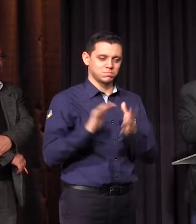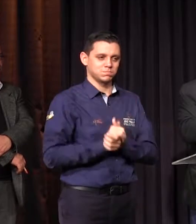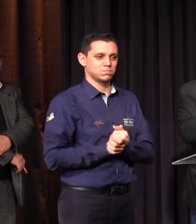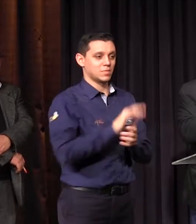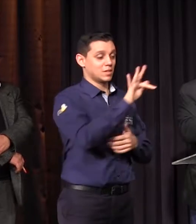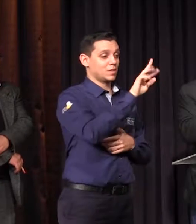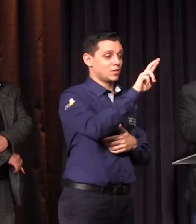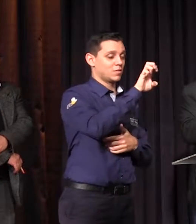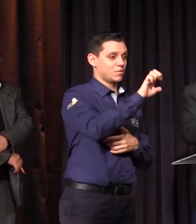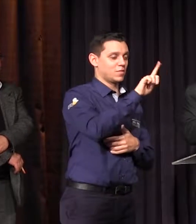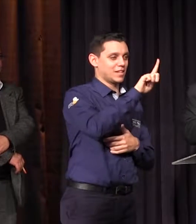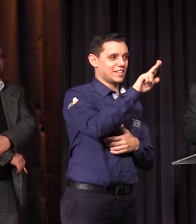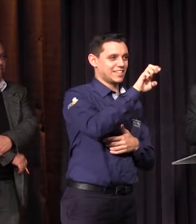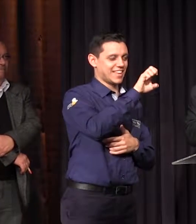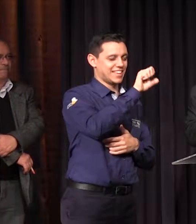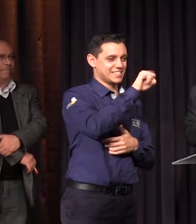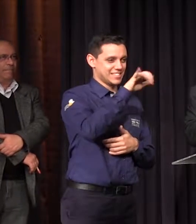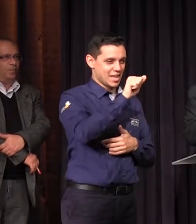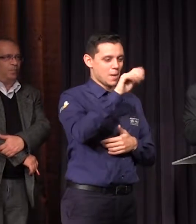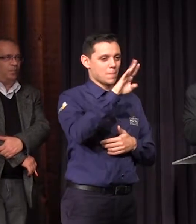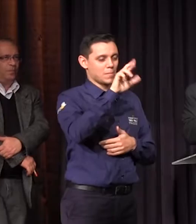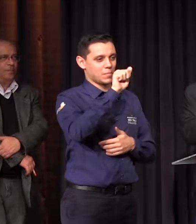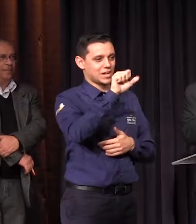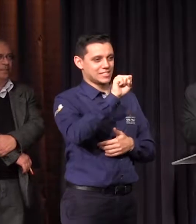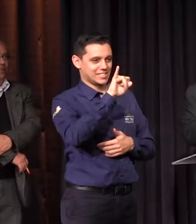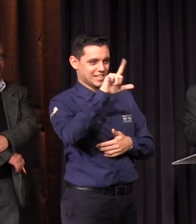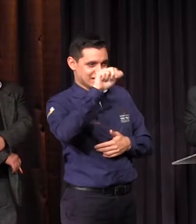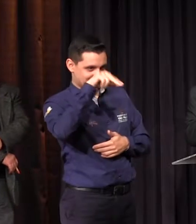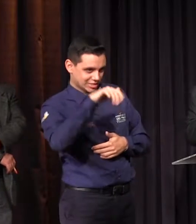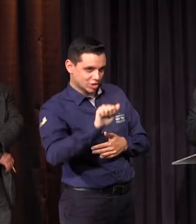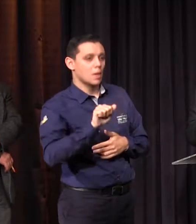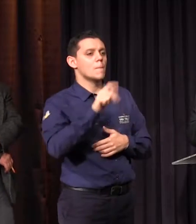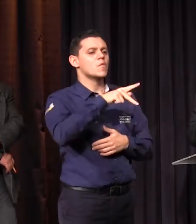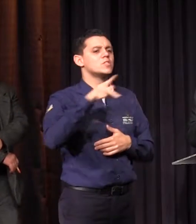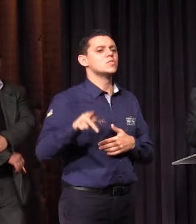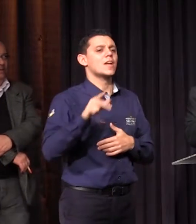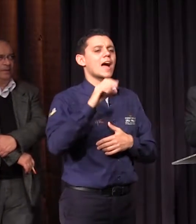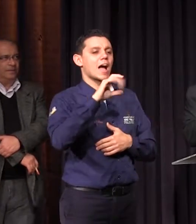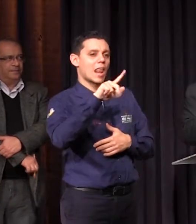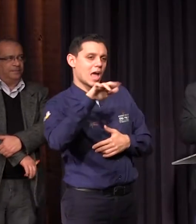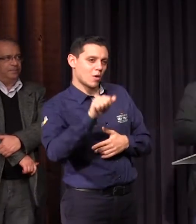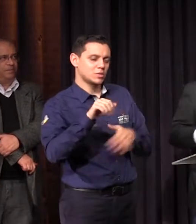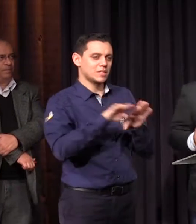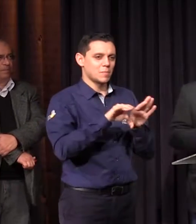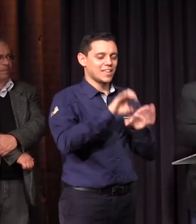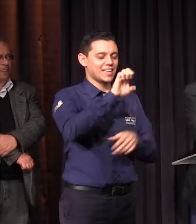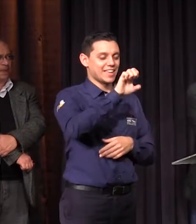freguesia/brasilândia professora cláudia henin online